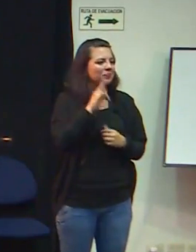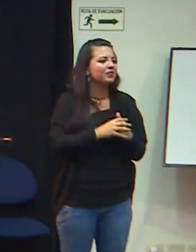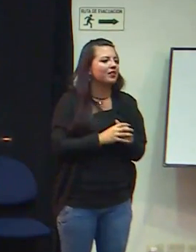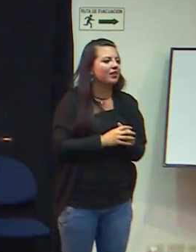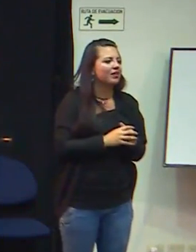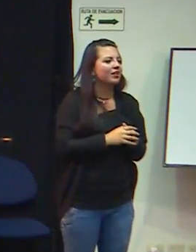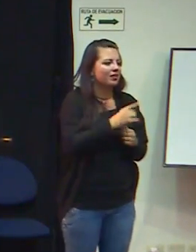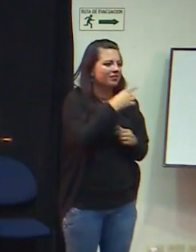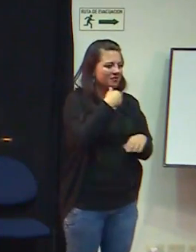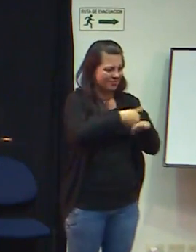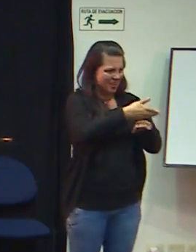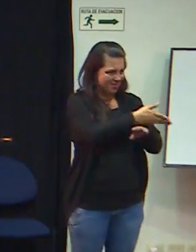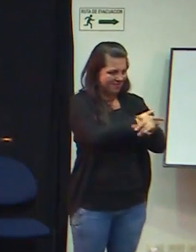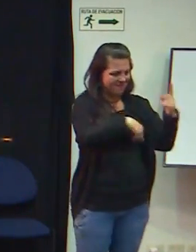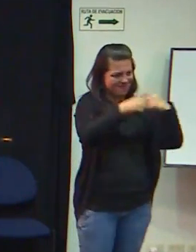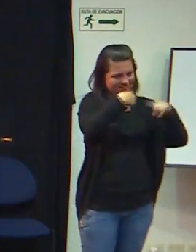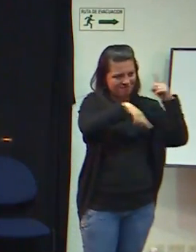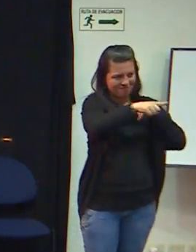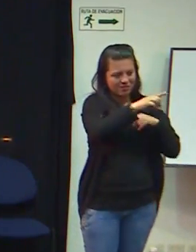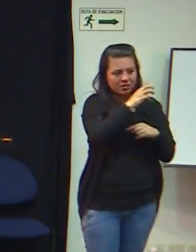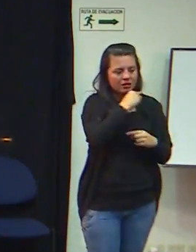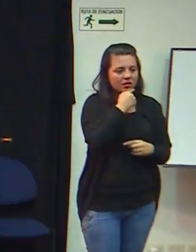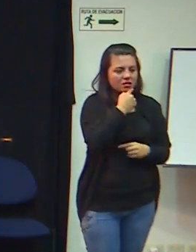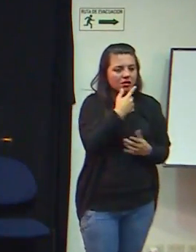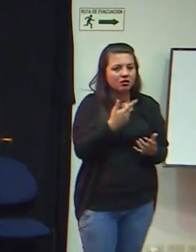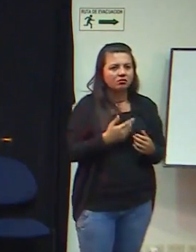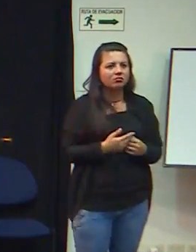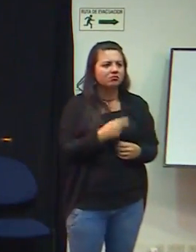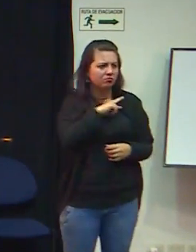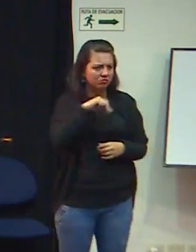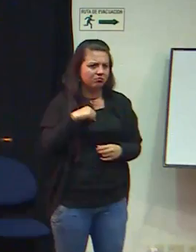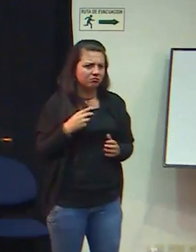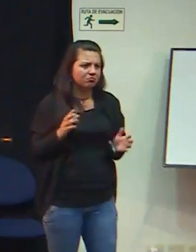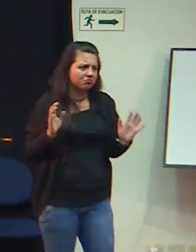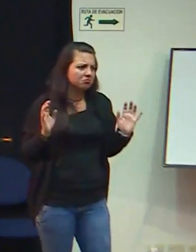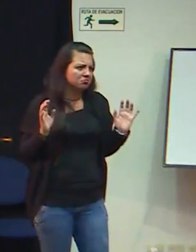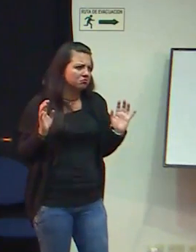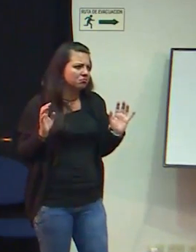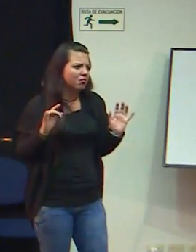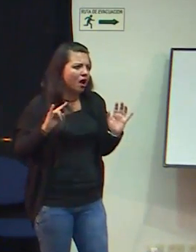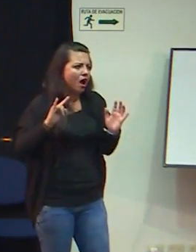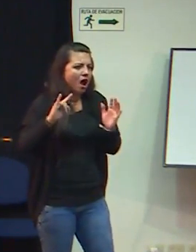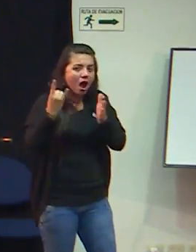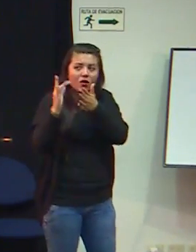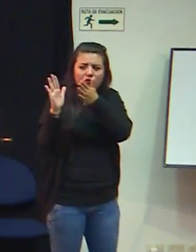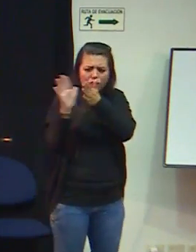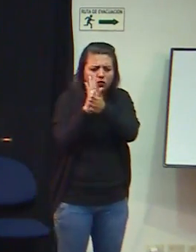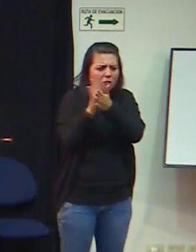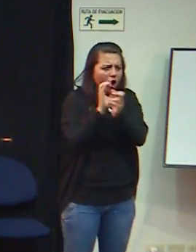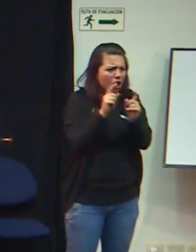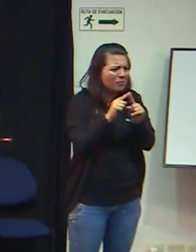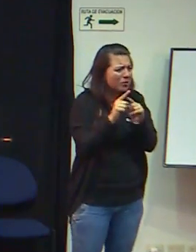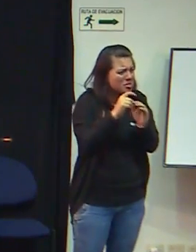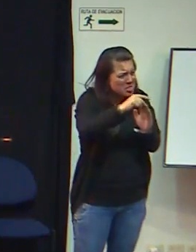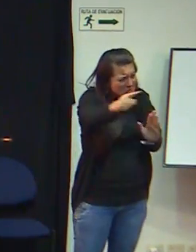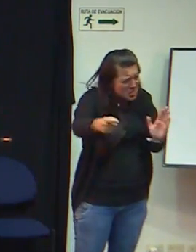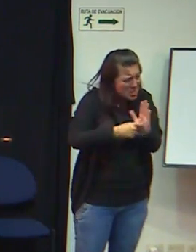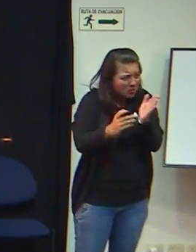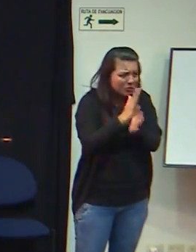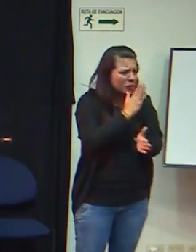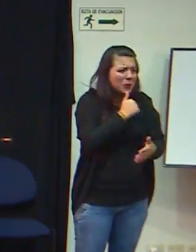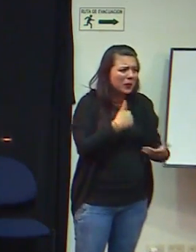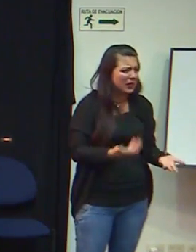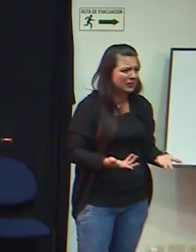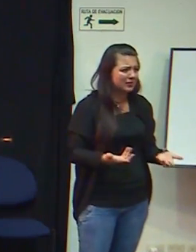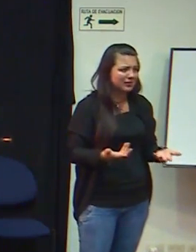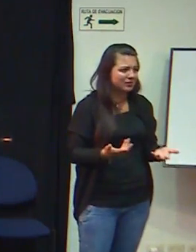en su que nos compartió, decía, pues nosotros sí podemos tener alguna información, pero pues no tenemos la información, y no basta con